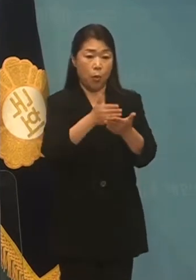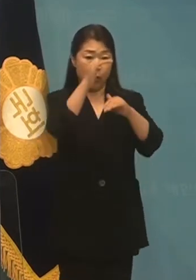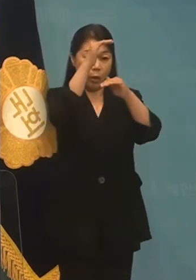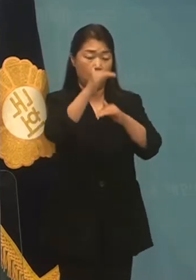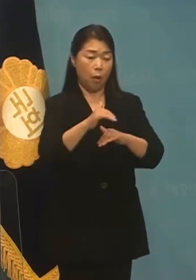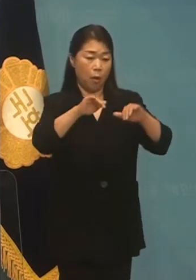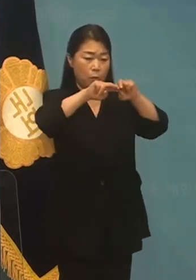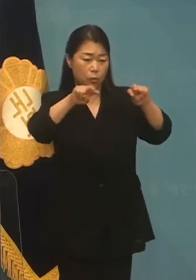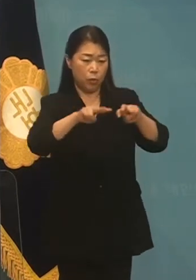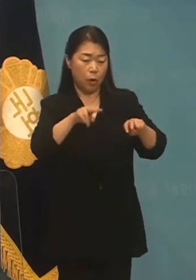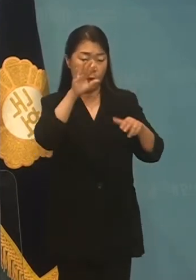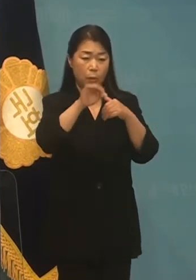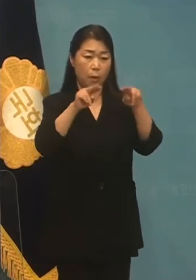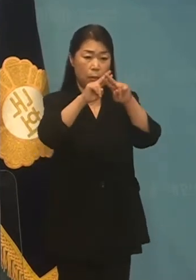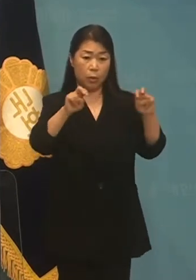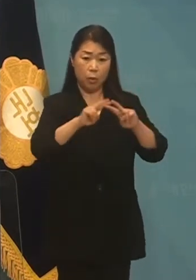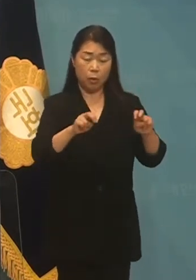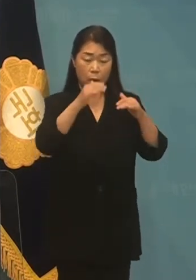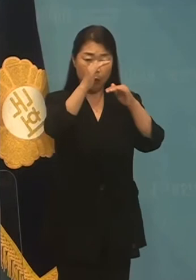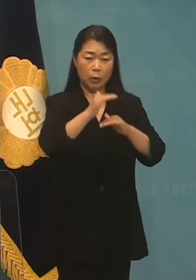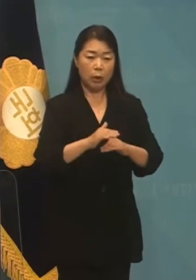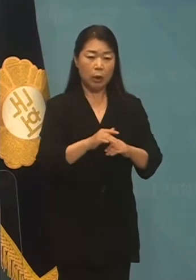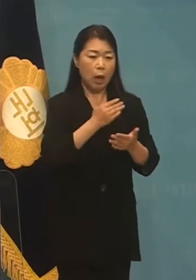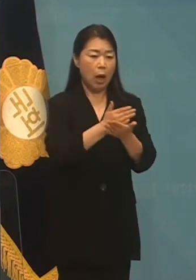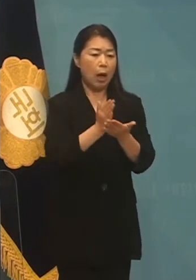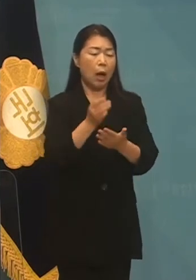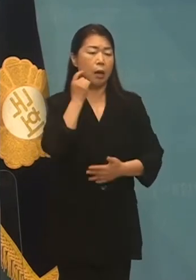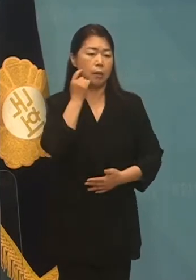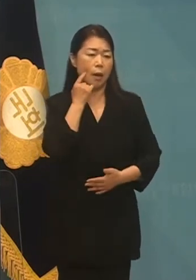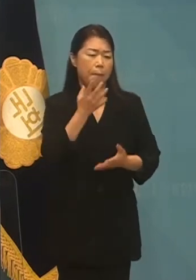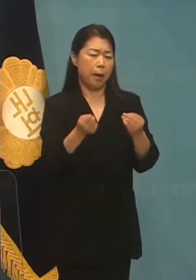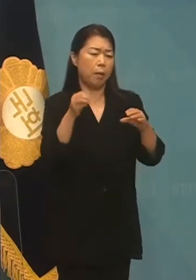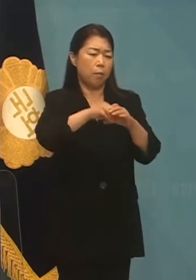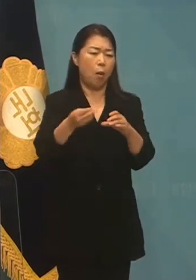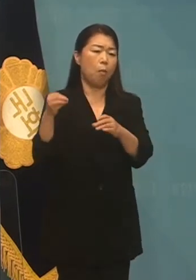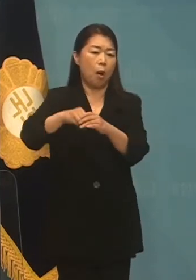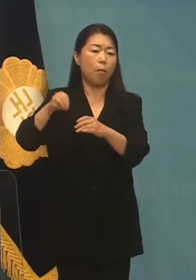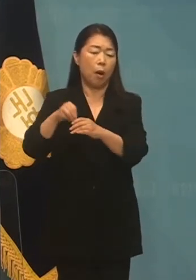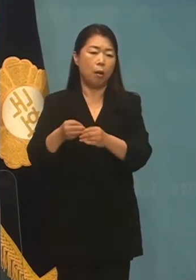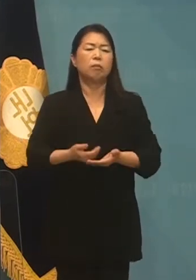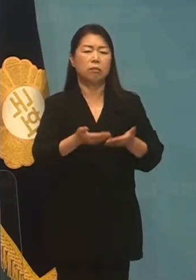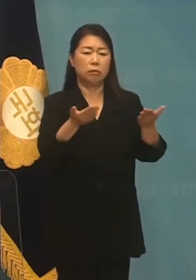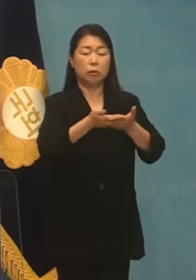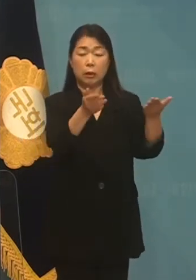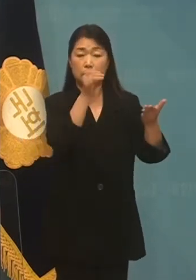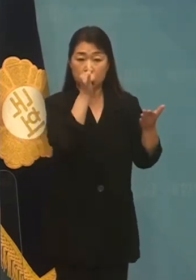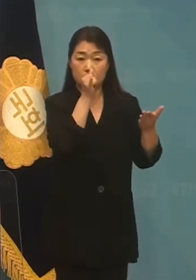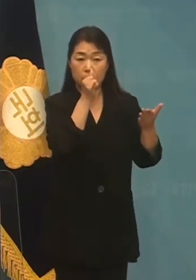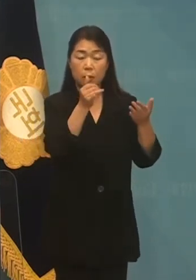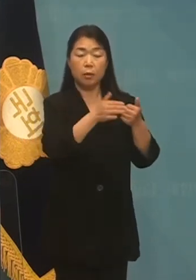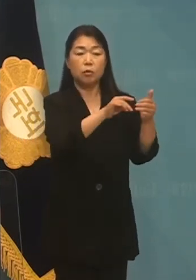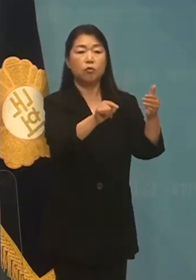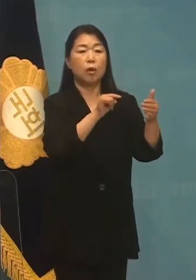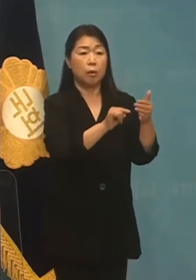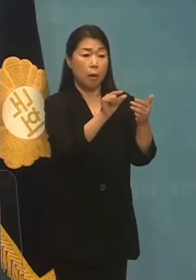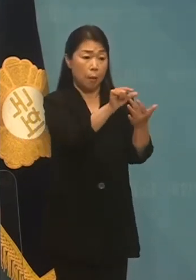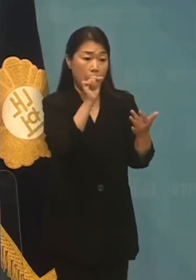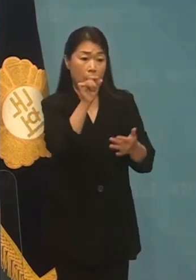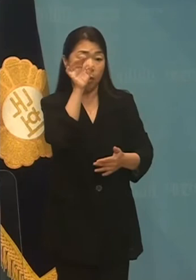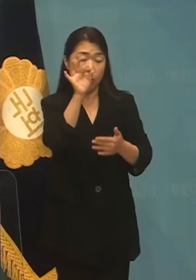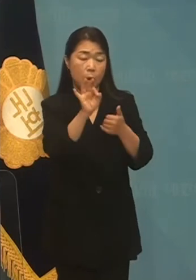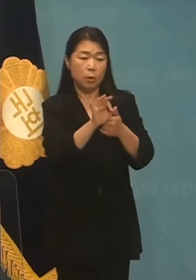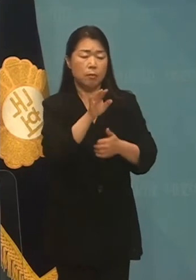분석해 보면 여러 가지 가짜 뉴스를 무차별적으로 던졌는데 그